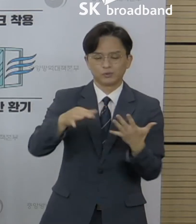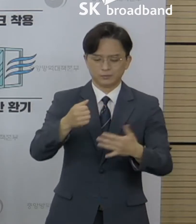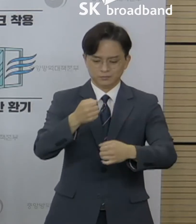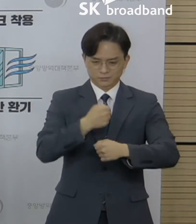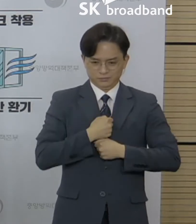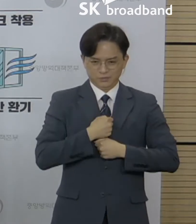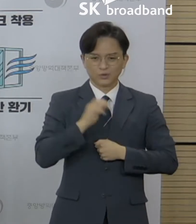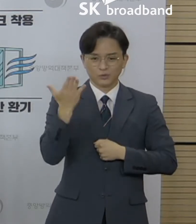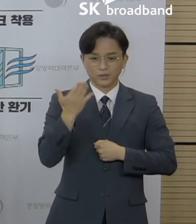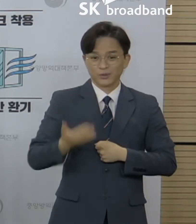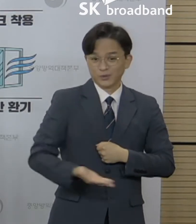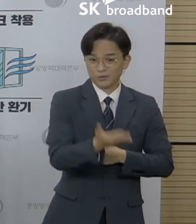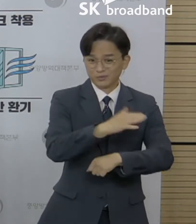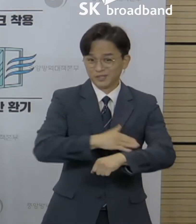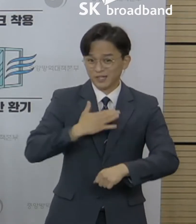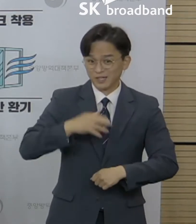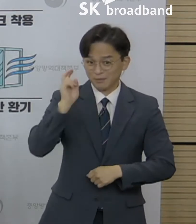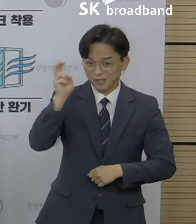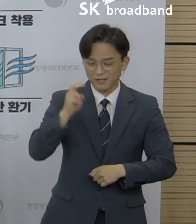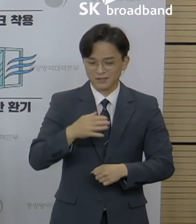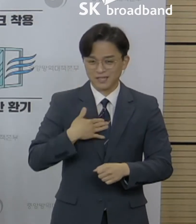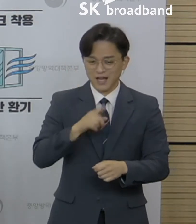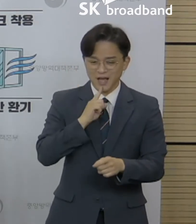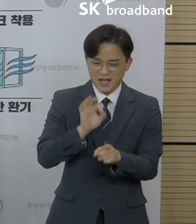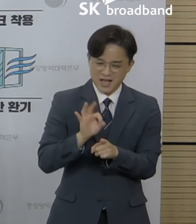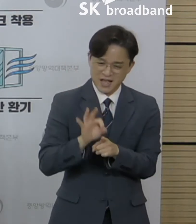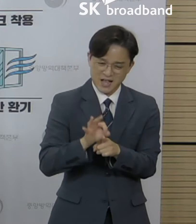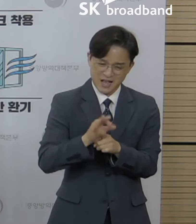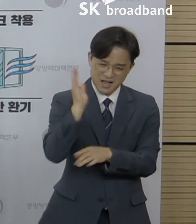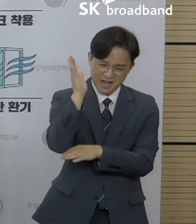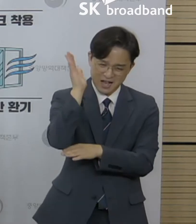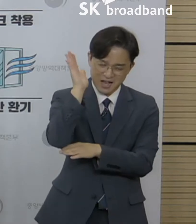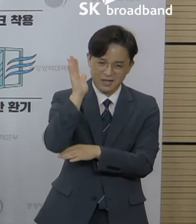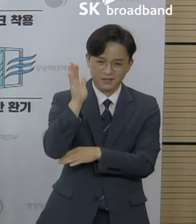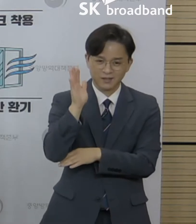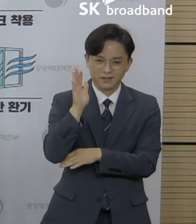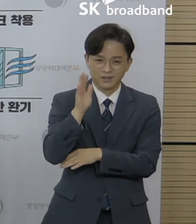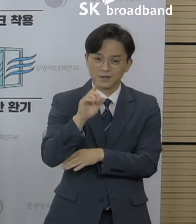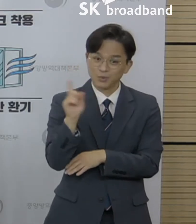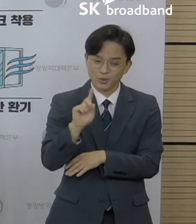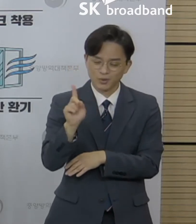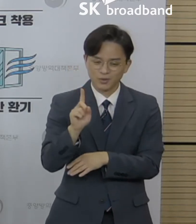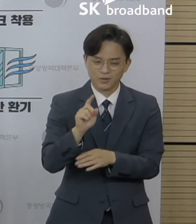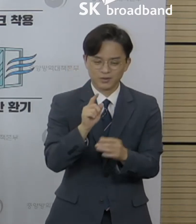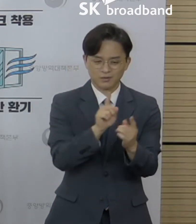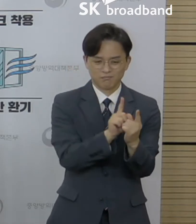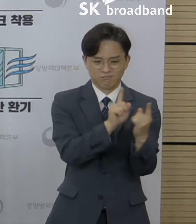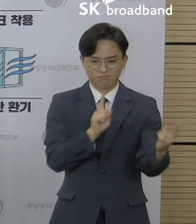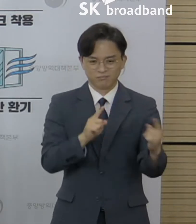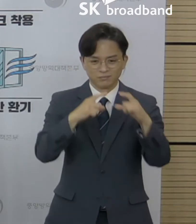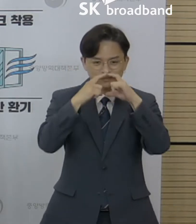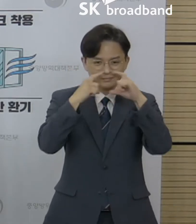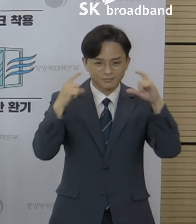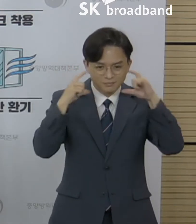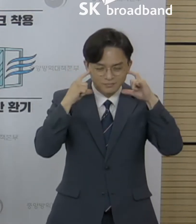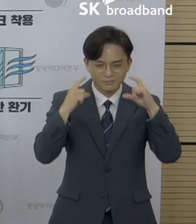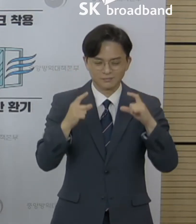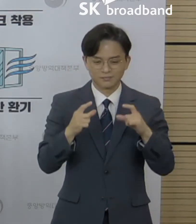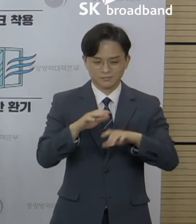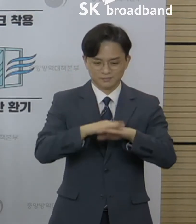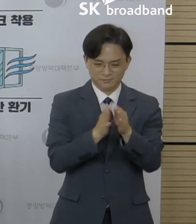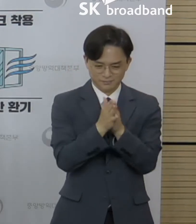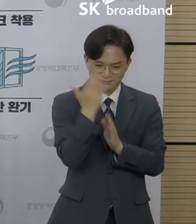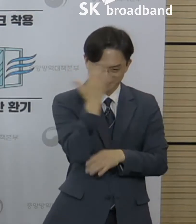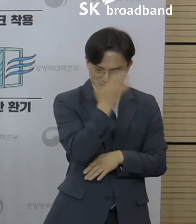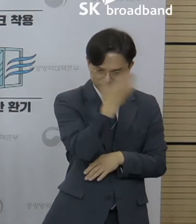여러분들이 귀가 아프게 들어오신 대로 마스크 착용, 거리 두기 이행, 손 위생 증상이 조금이라도 있으면